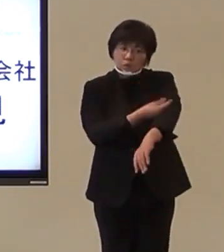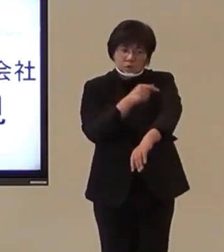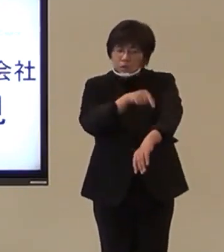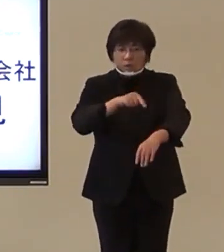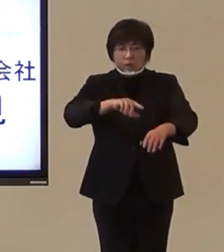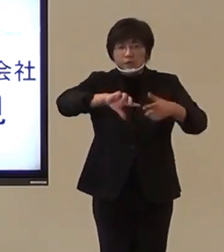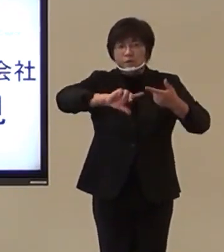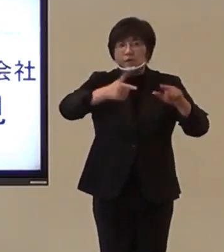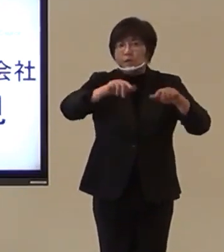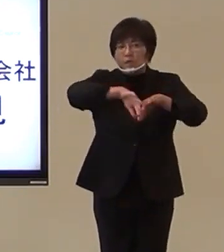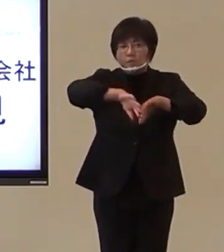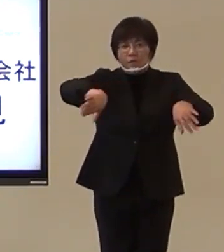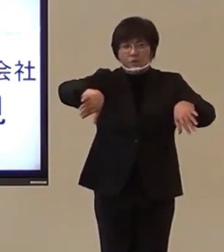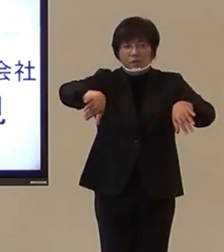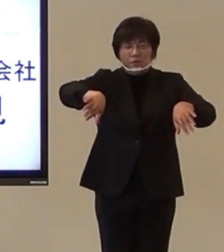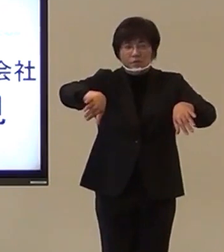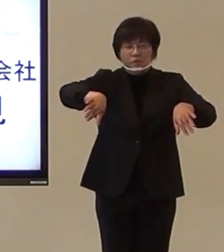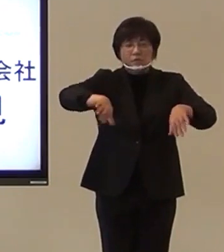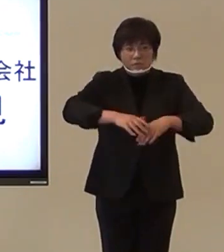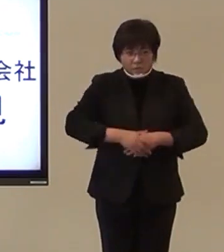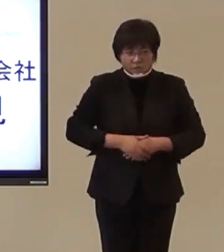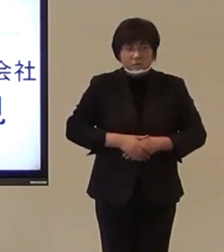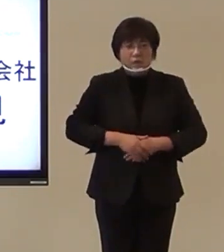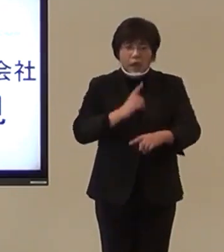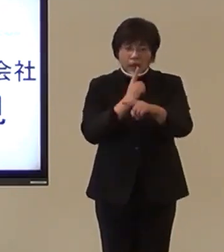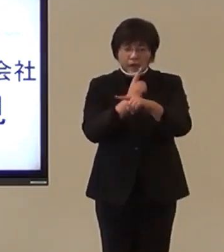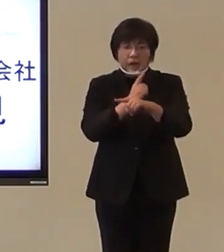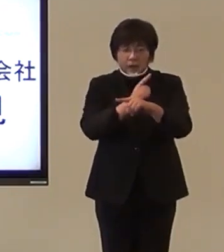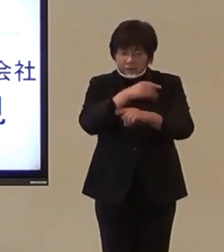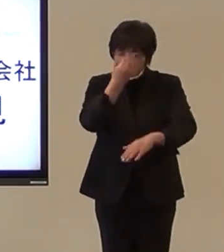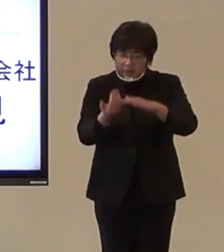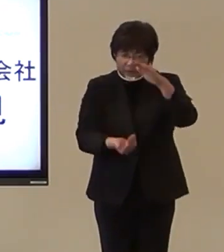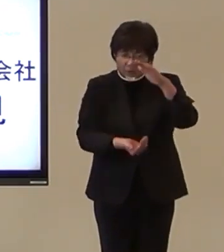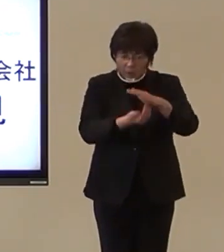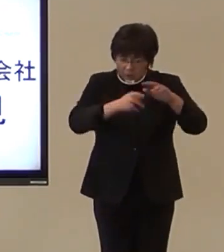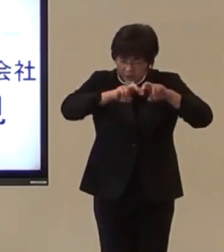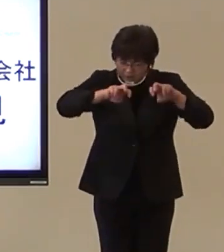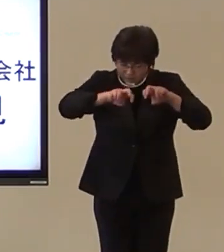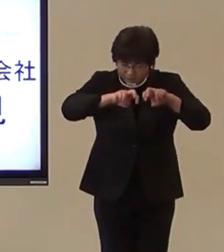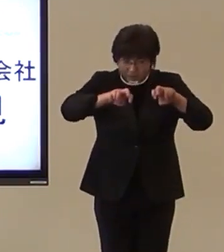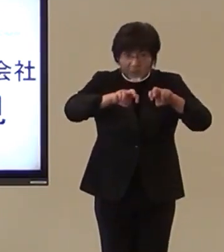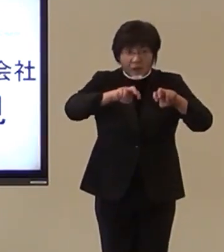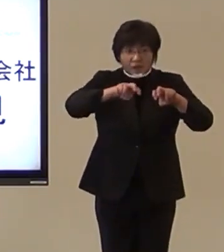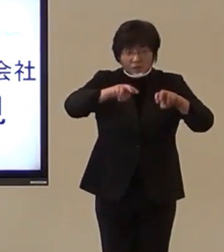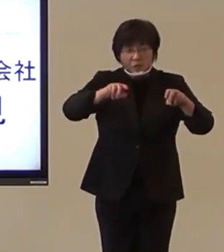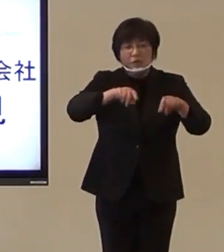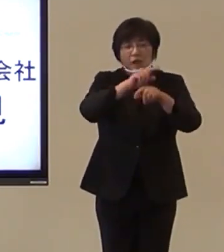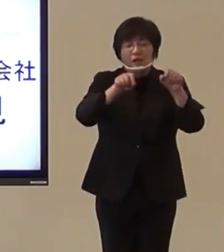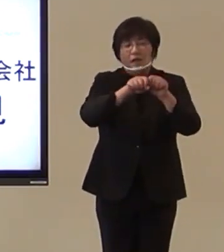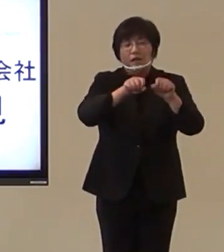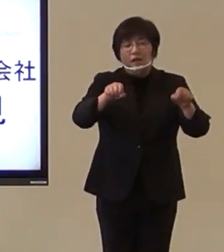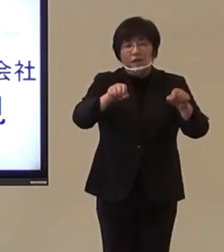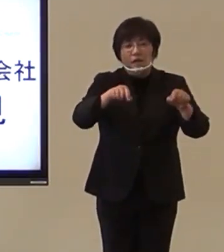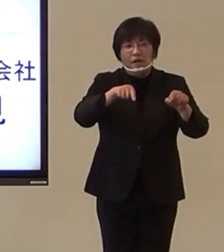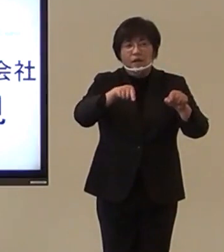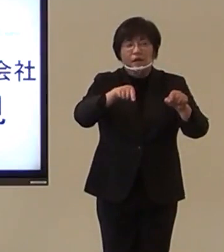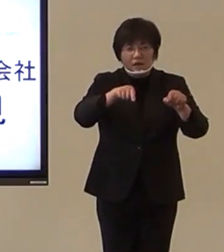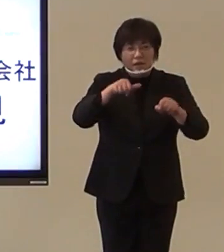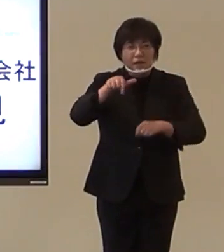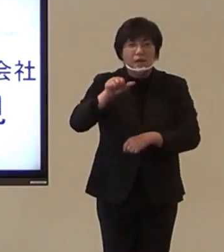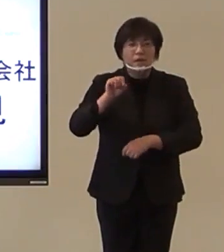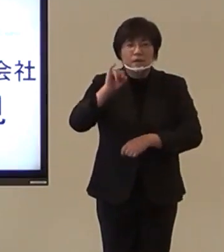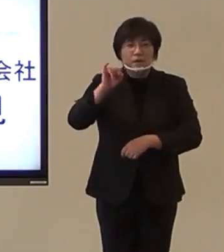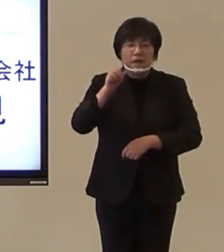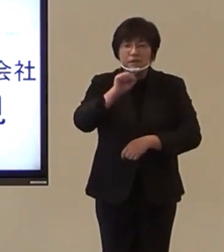。ものすごくサイエンスを進んだところで開発をして、ものすごい技術の中でファイザーはワクチン